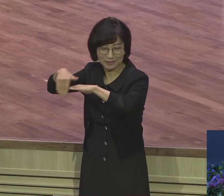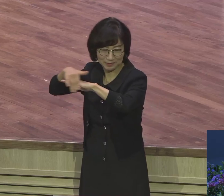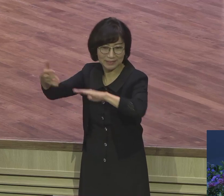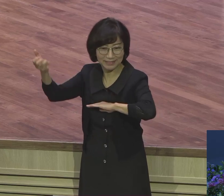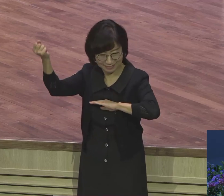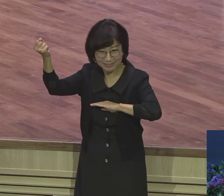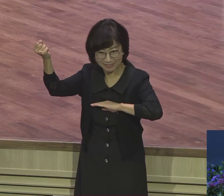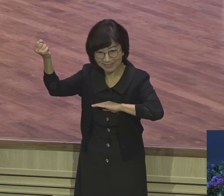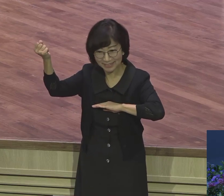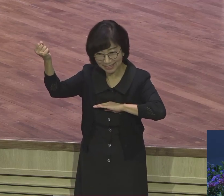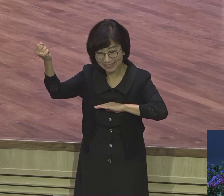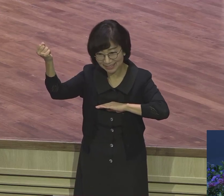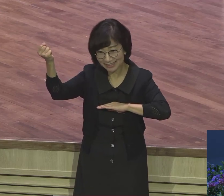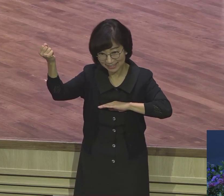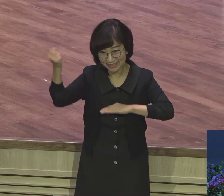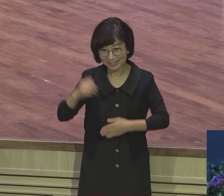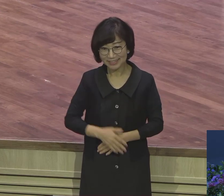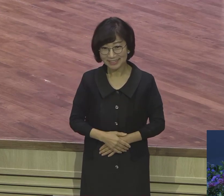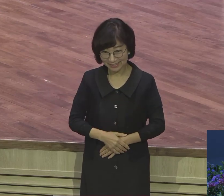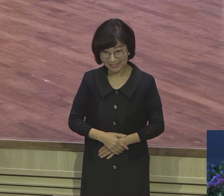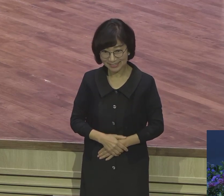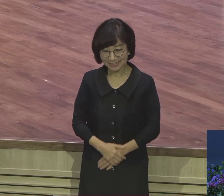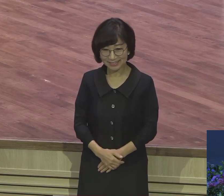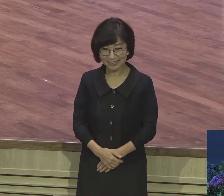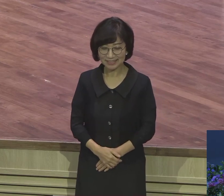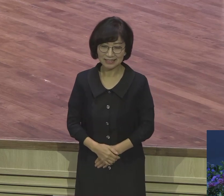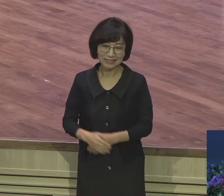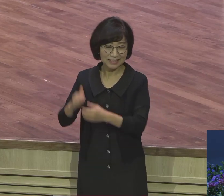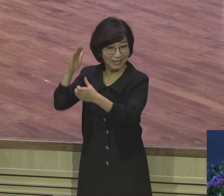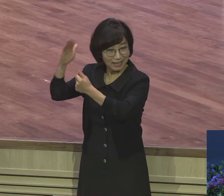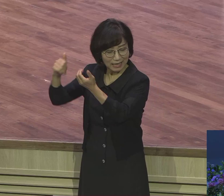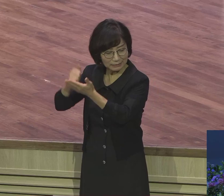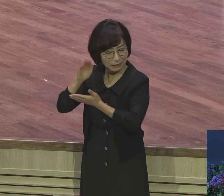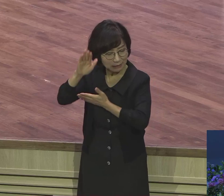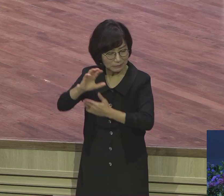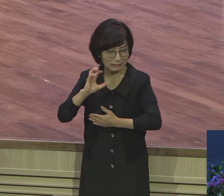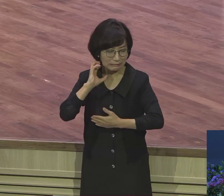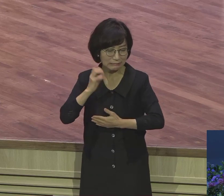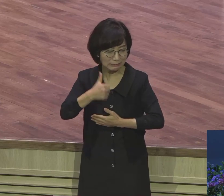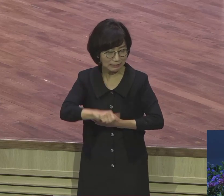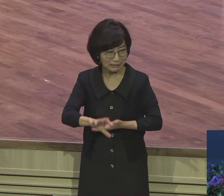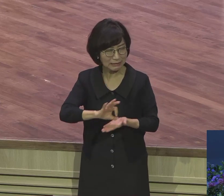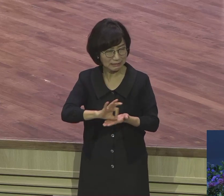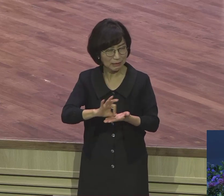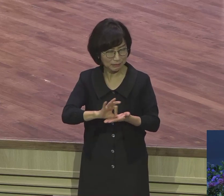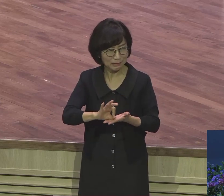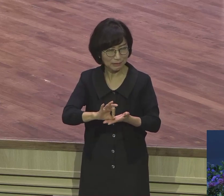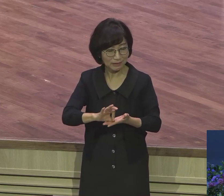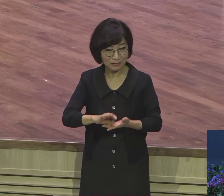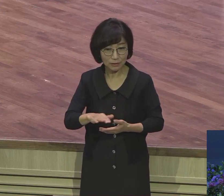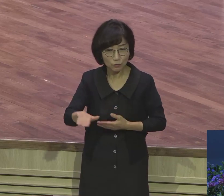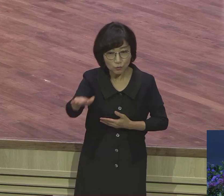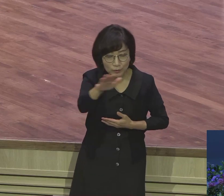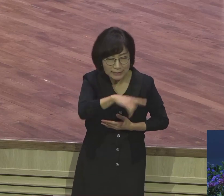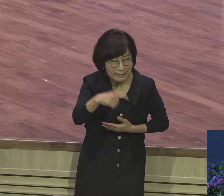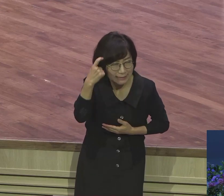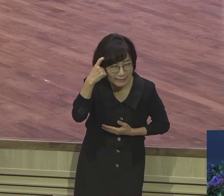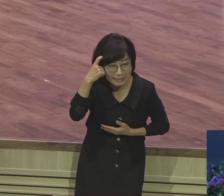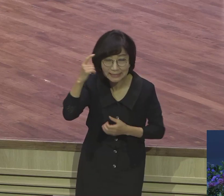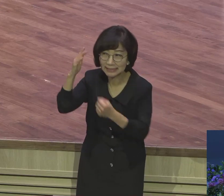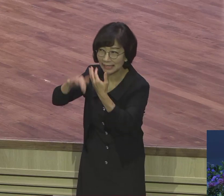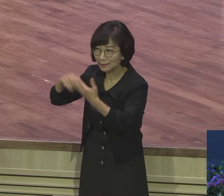사람 하나님 통해서 할 일이 있는데 여러분 생각과 같은 자세 하나님은 달라요.